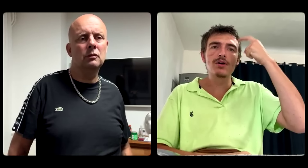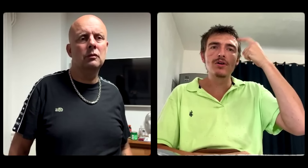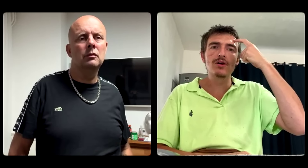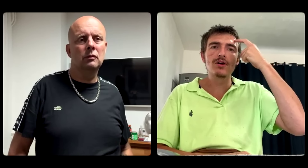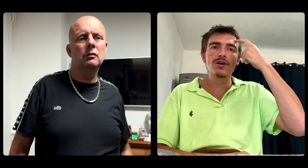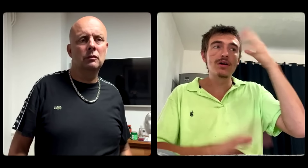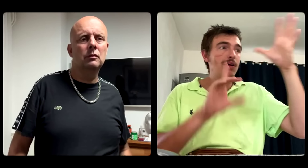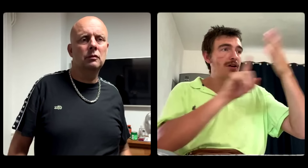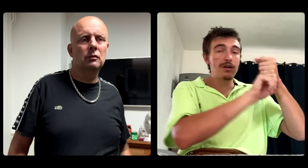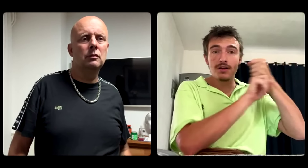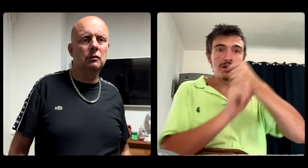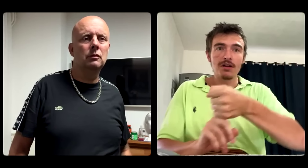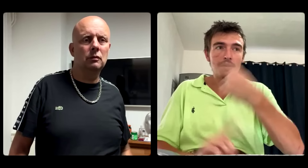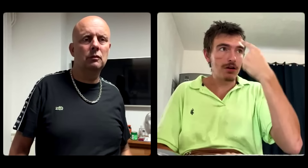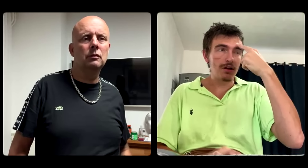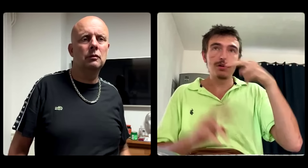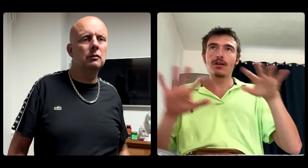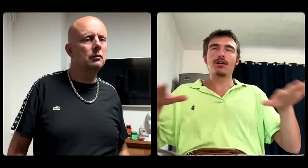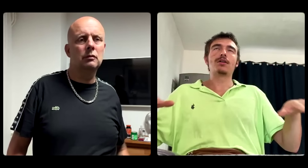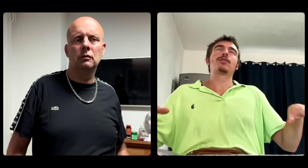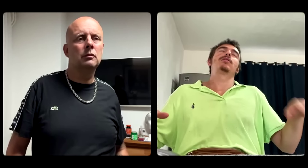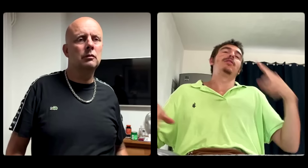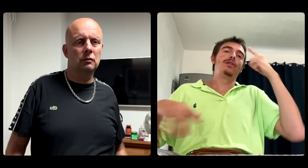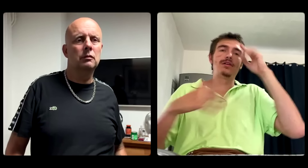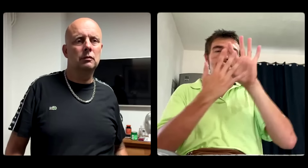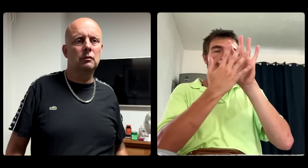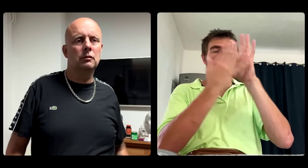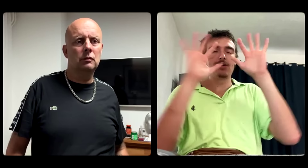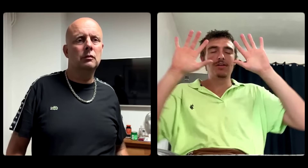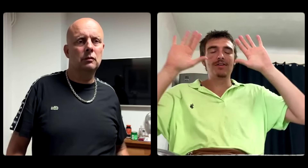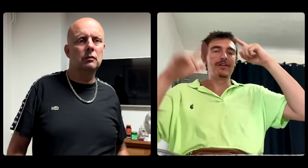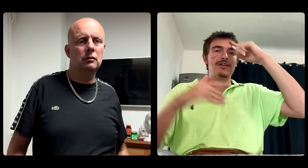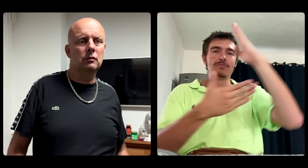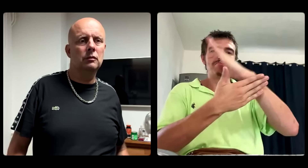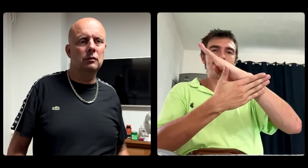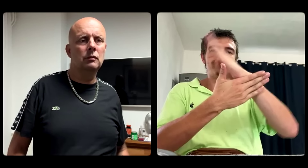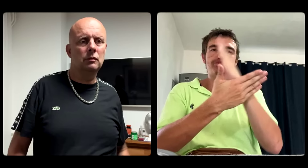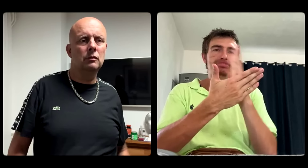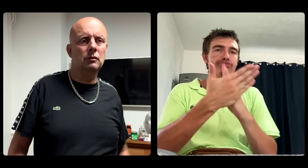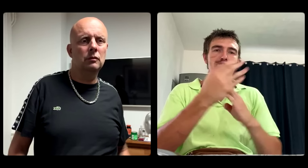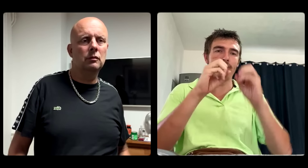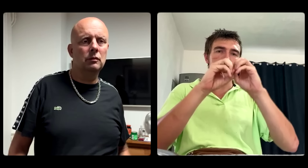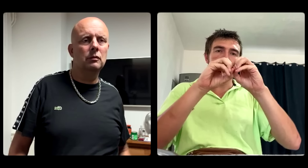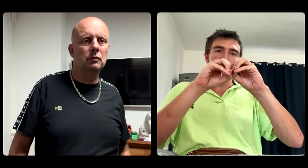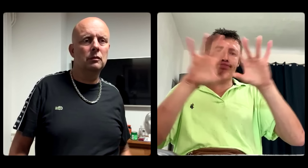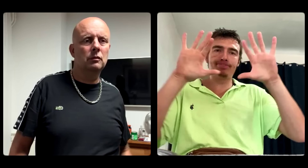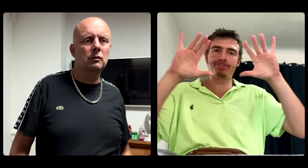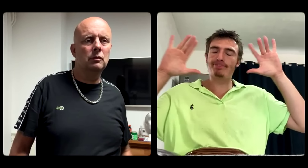Thank you. Thank you.